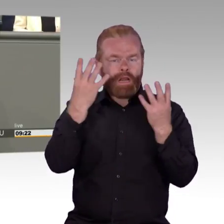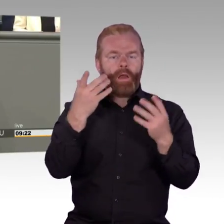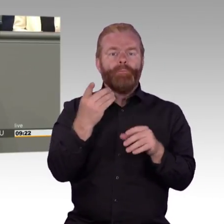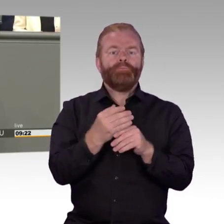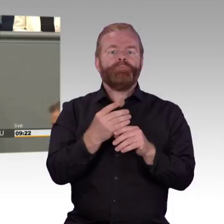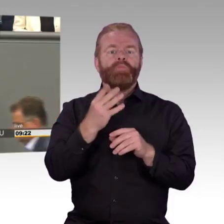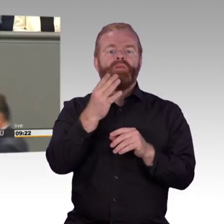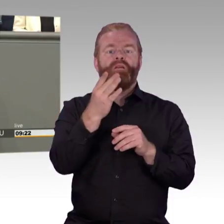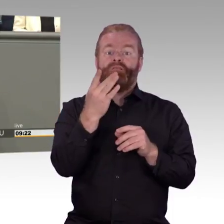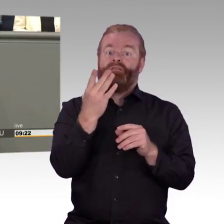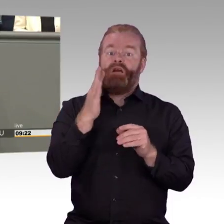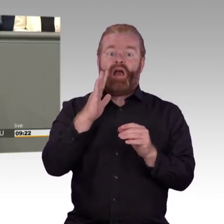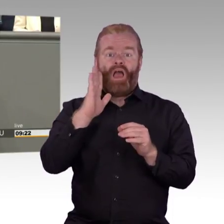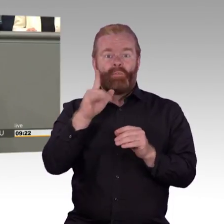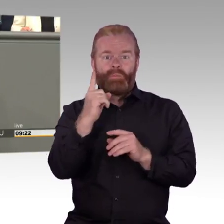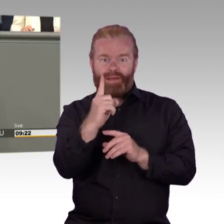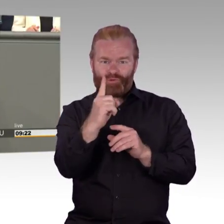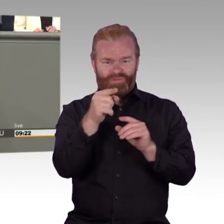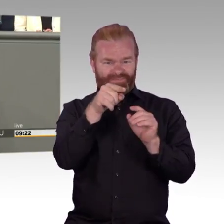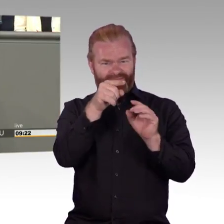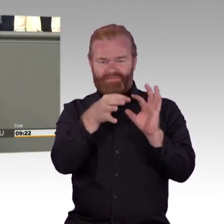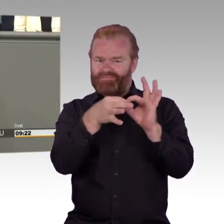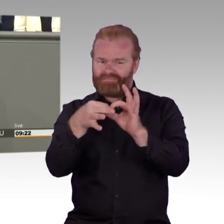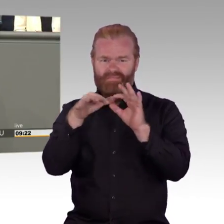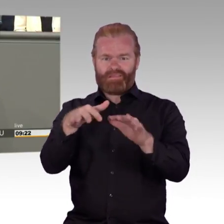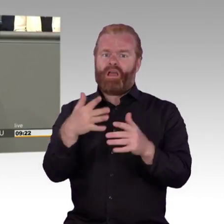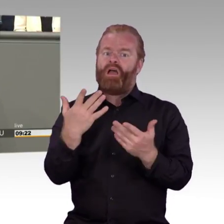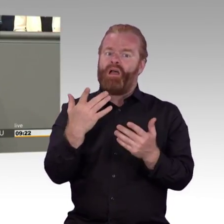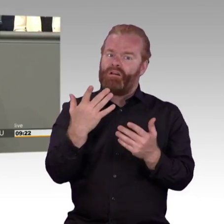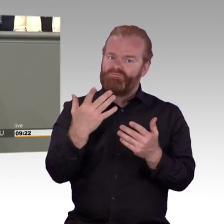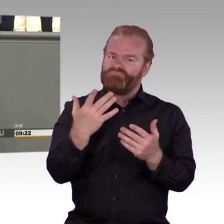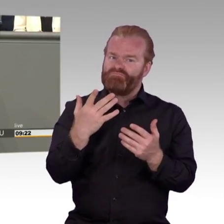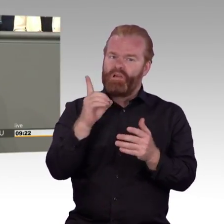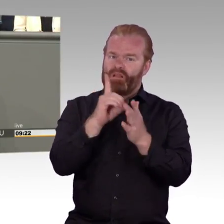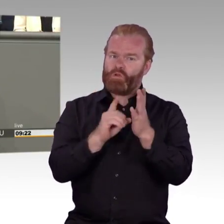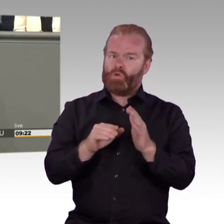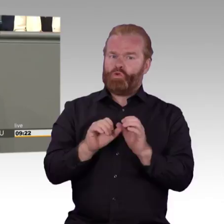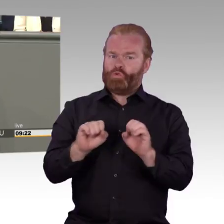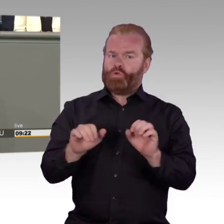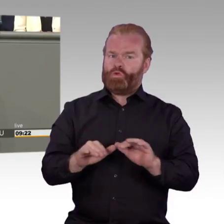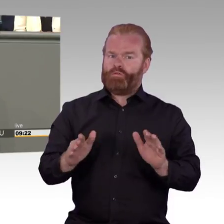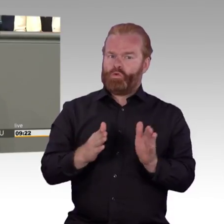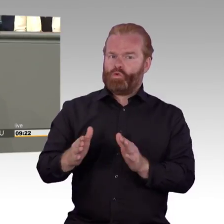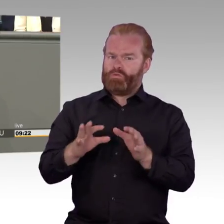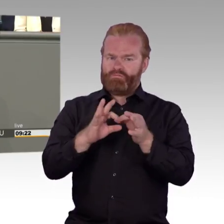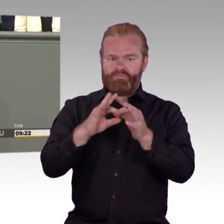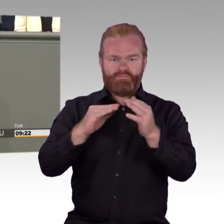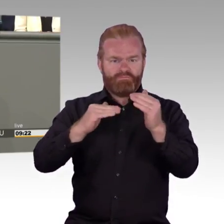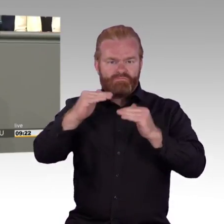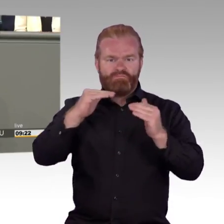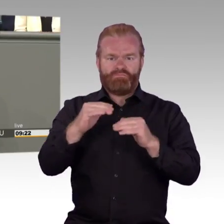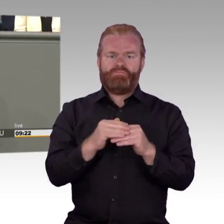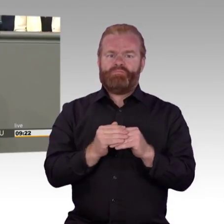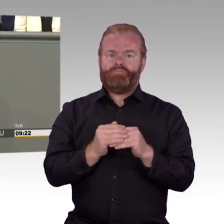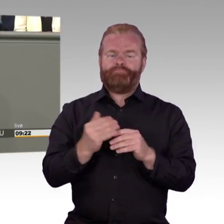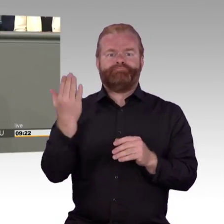haben wir im Koalitionsvertrag auch so vereinbart und zwar, um hier auch nochmal falschen Eindrücken vorzubeugen, auf beiderseitige